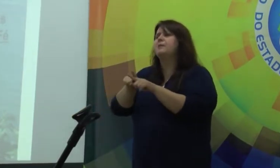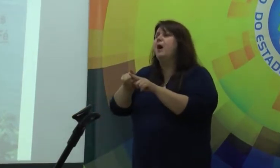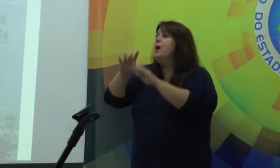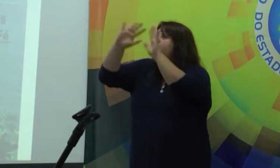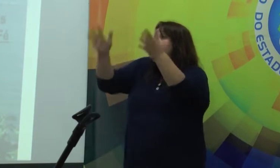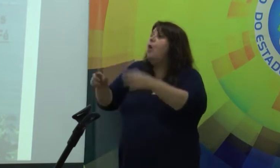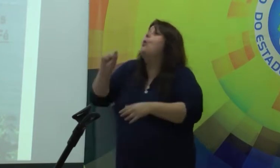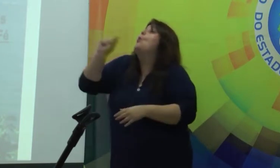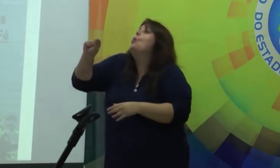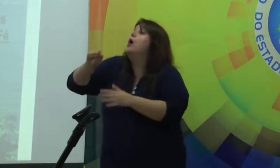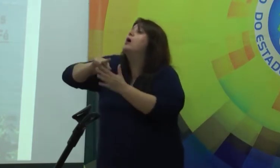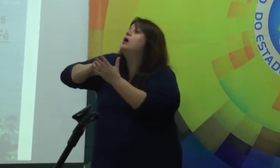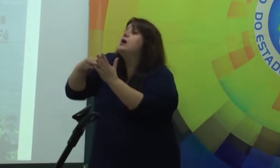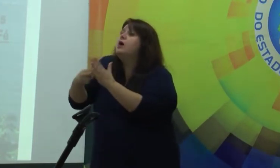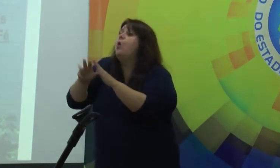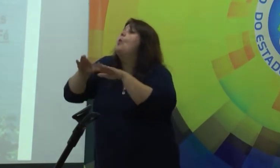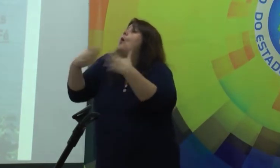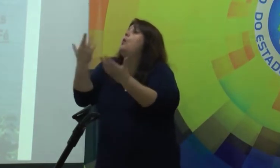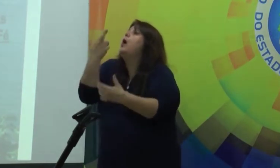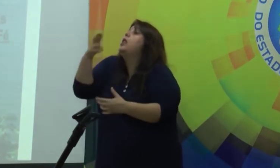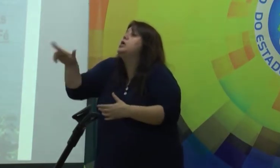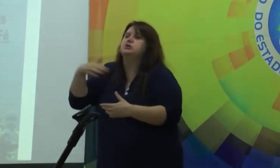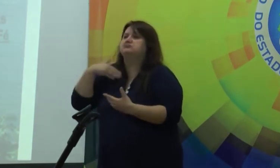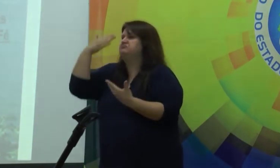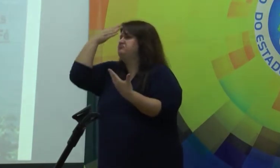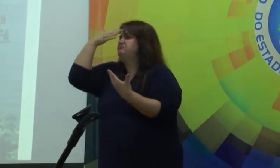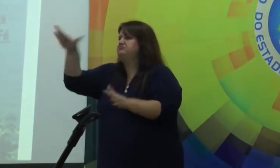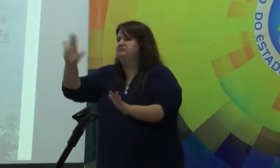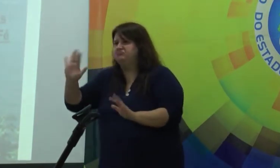ela também dizia, né?